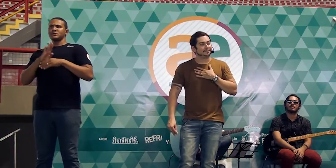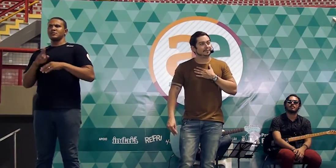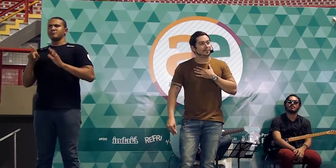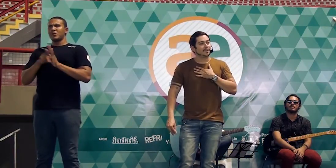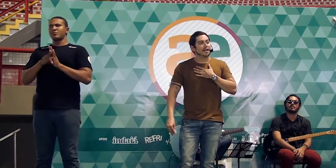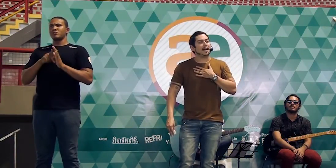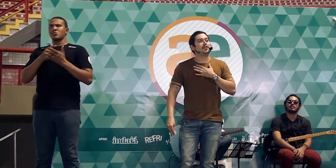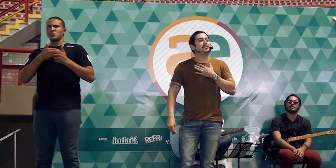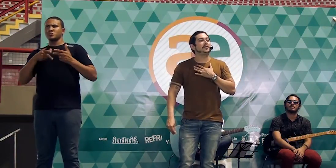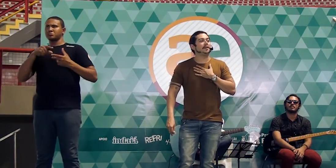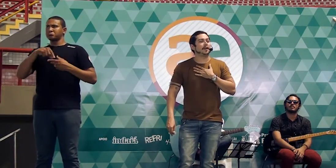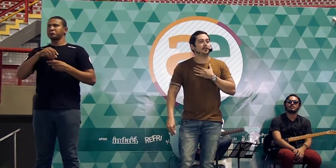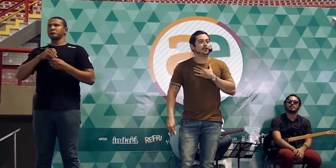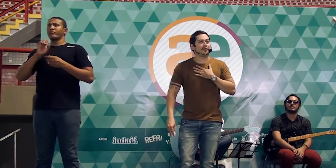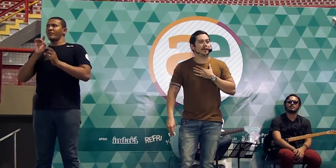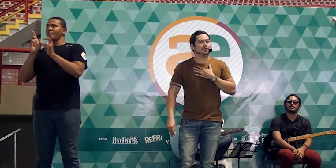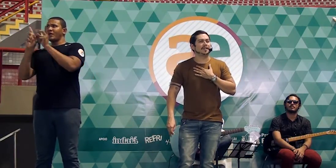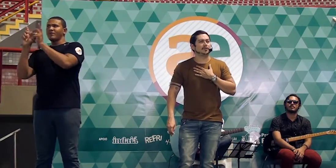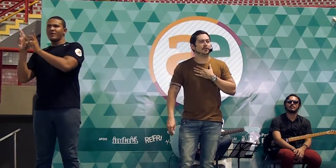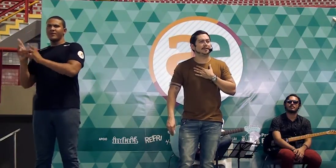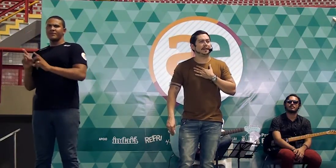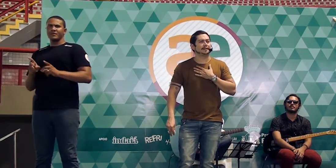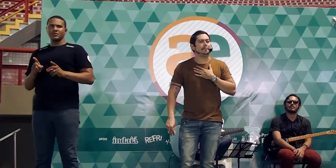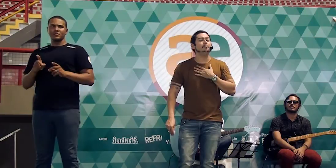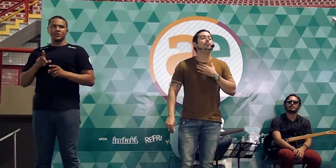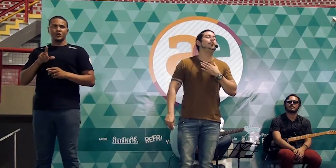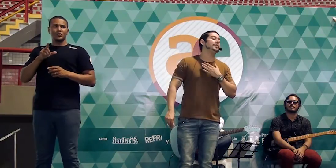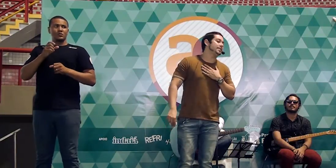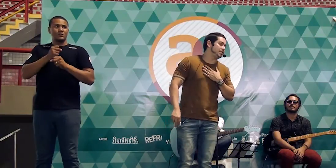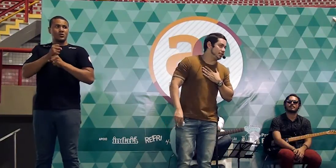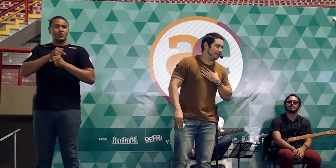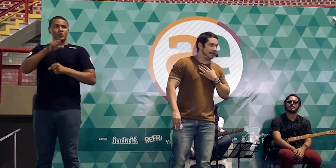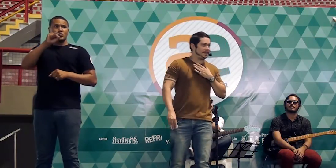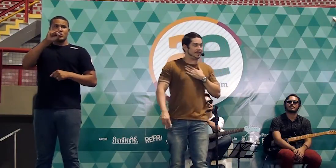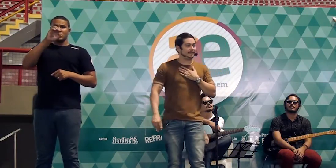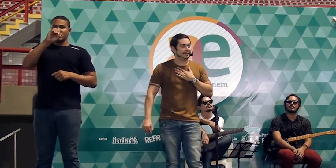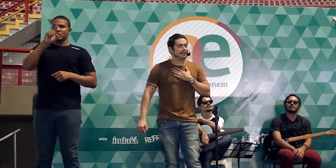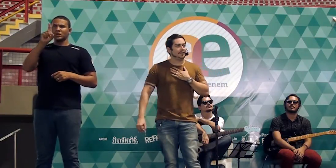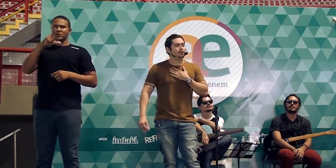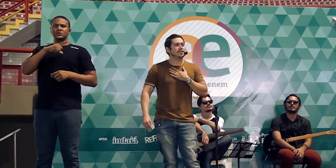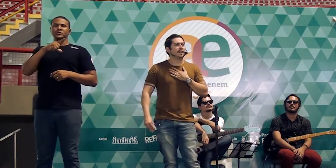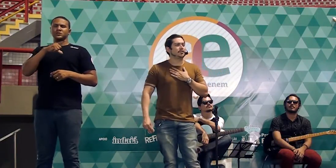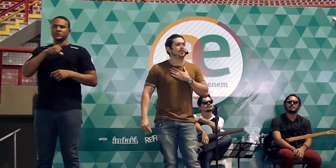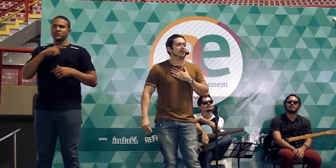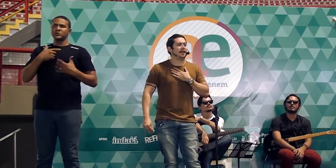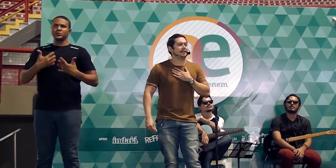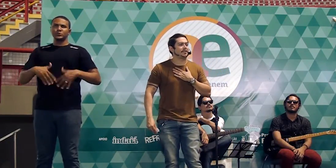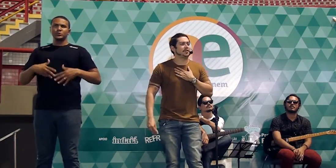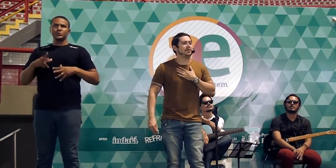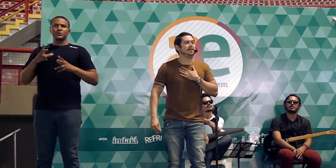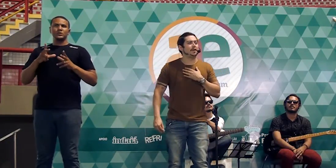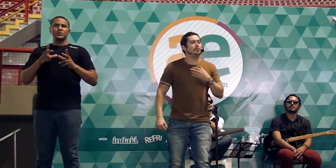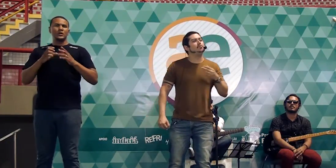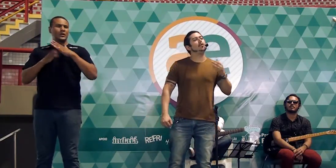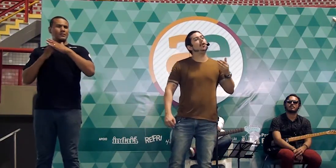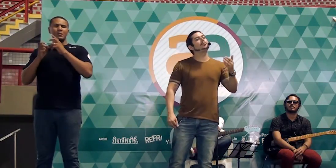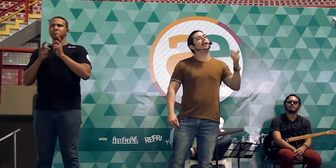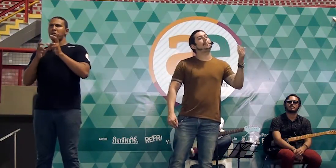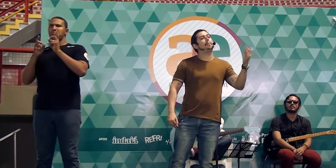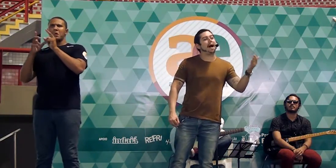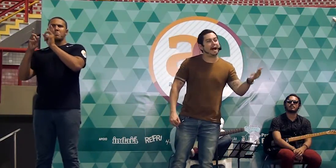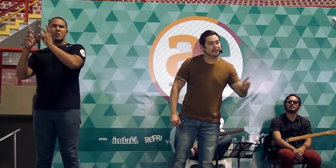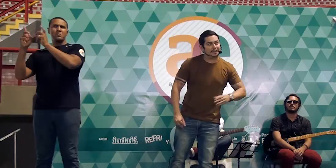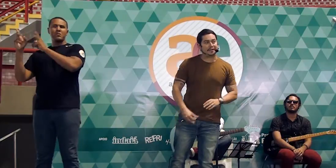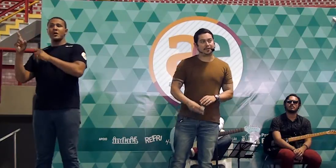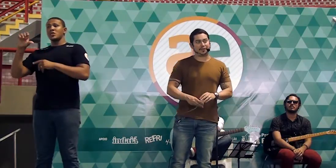problema. A gente vendeu, jovem, nos anos 80, muitas estatais. Nos anos 90, a gente vendeu uma